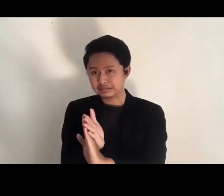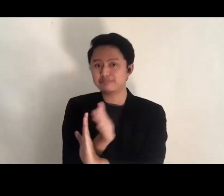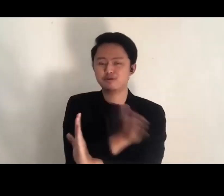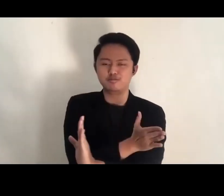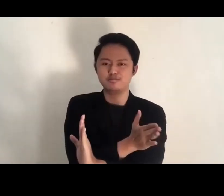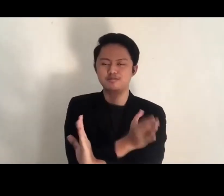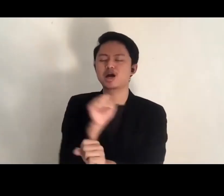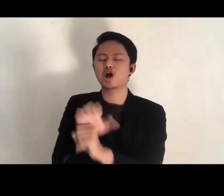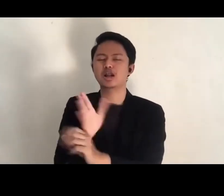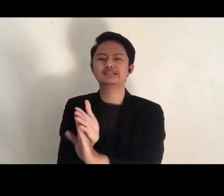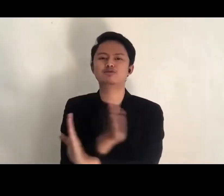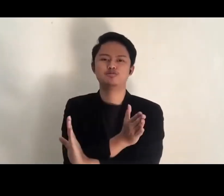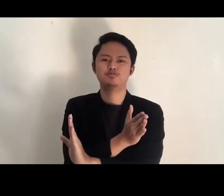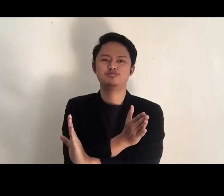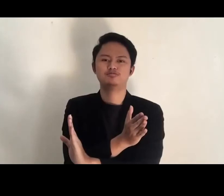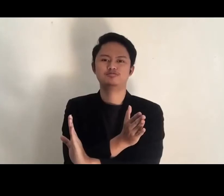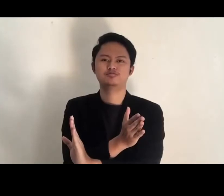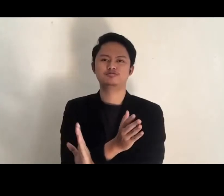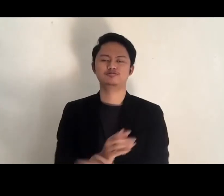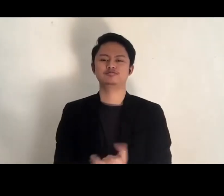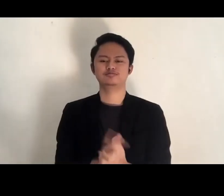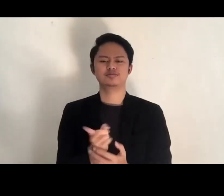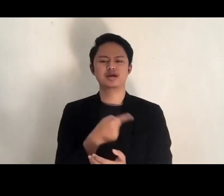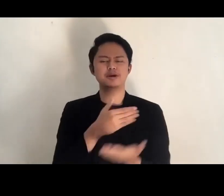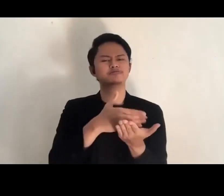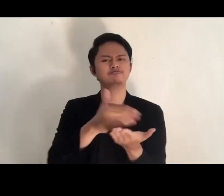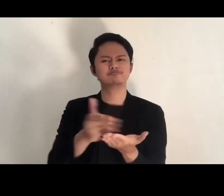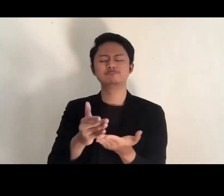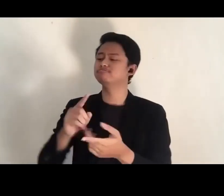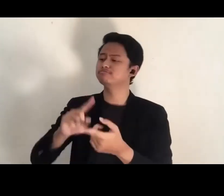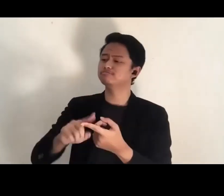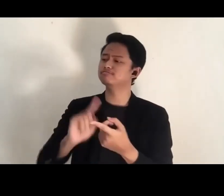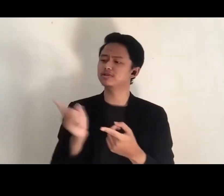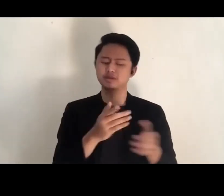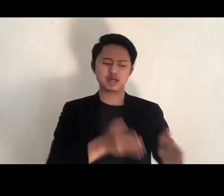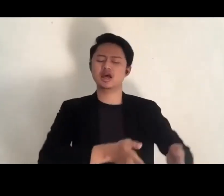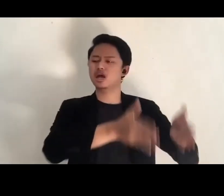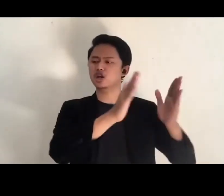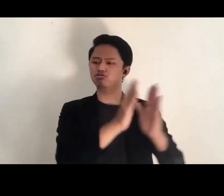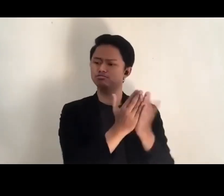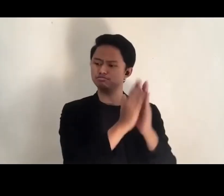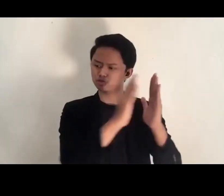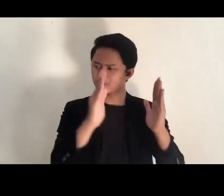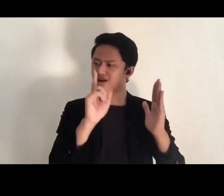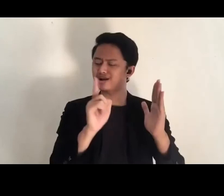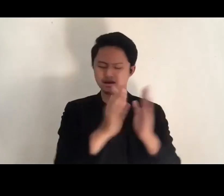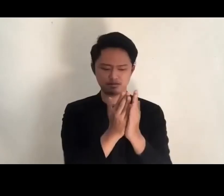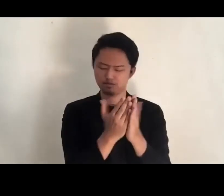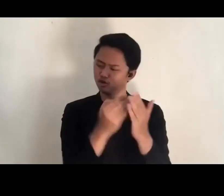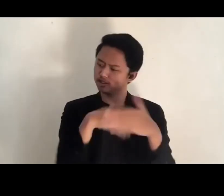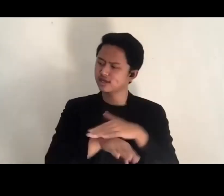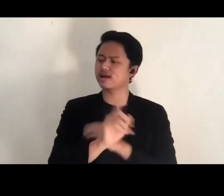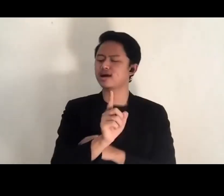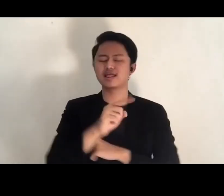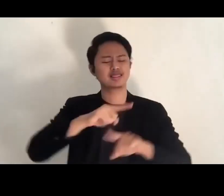kepada teman-teman di mitra bahwa kawan-kawan kami punya gedung perpustakaan ada, kami punya buku cetak ada. Nah,